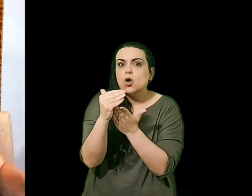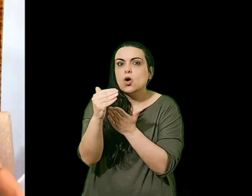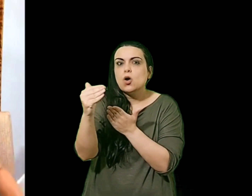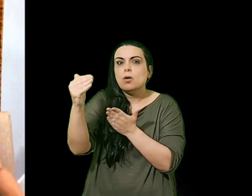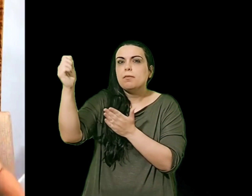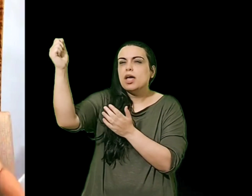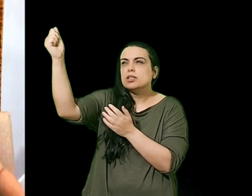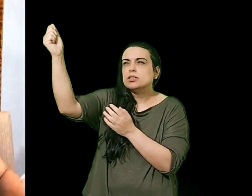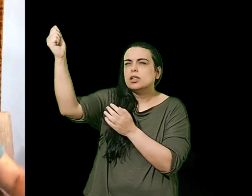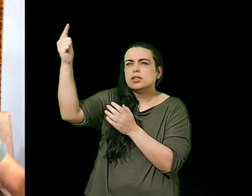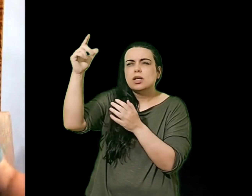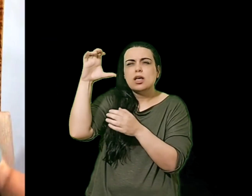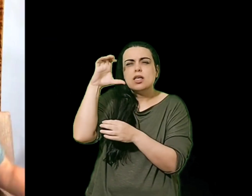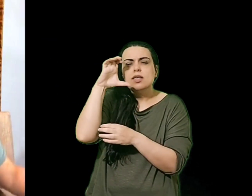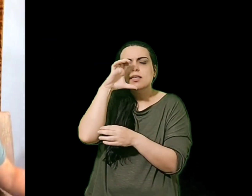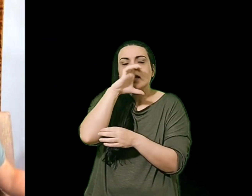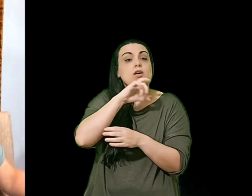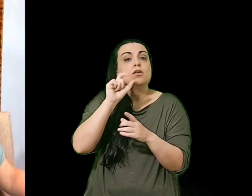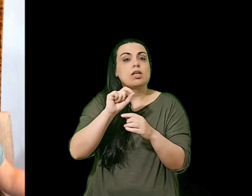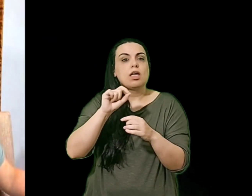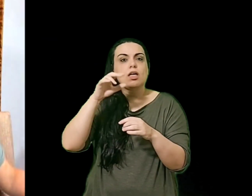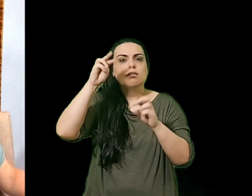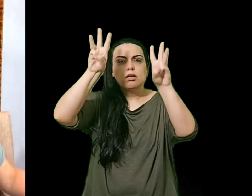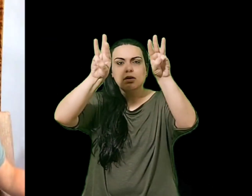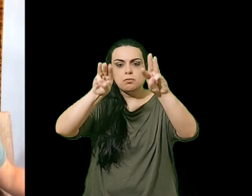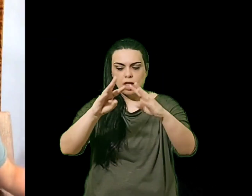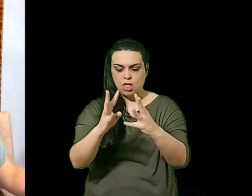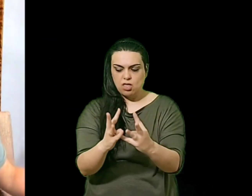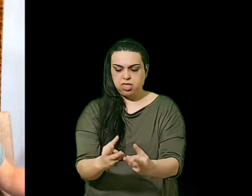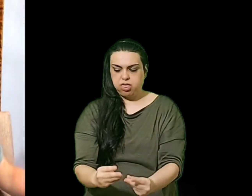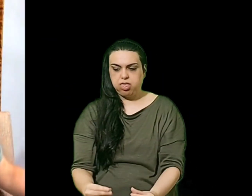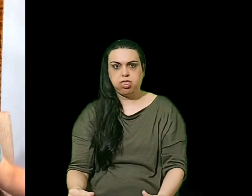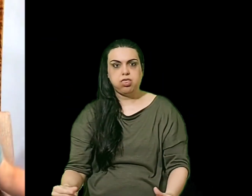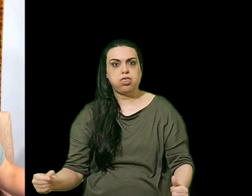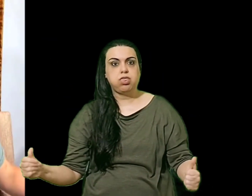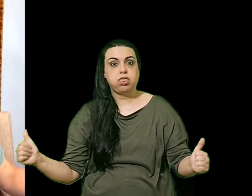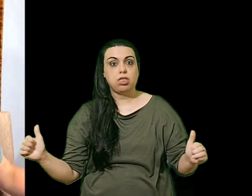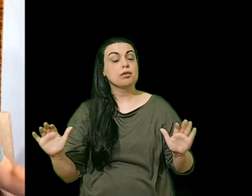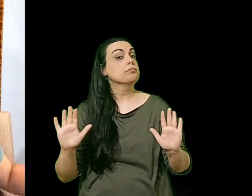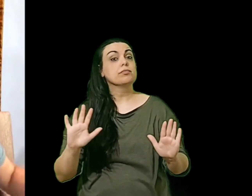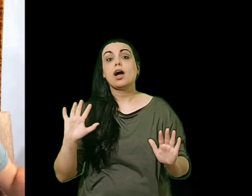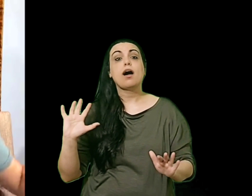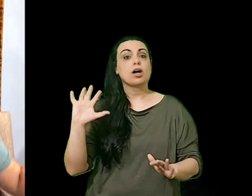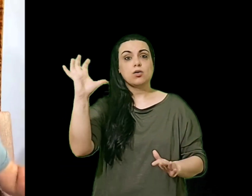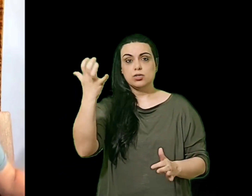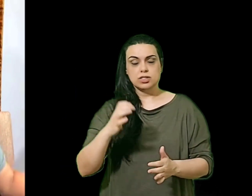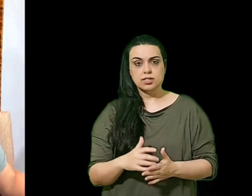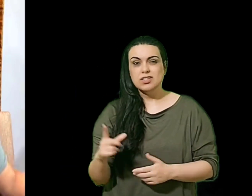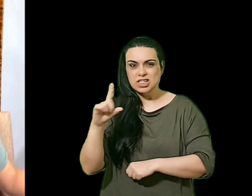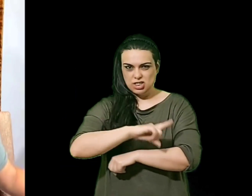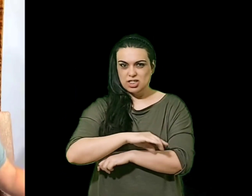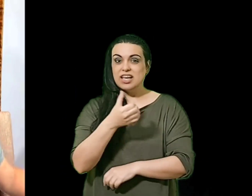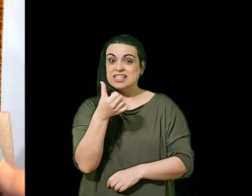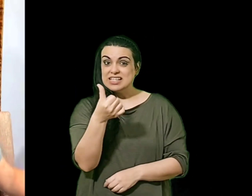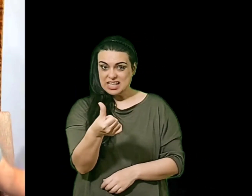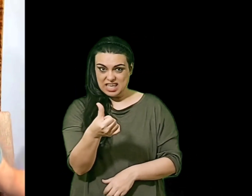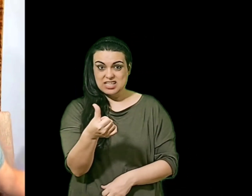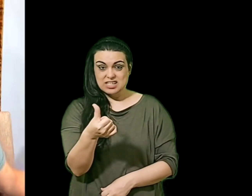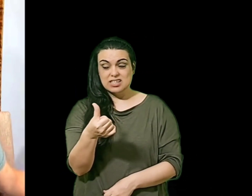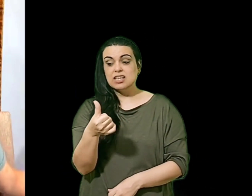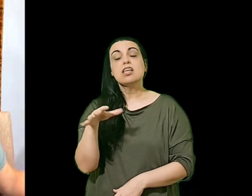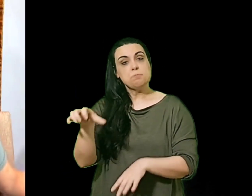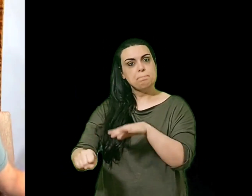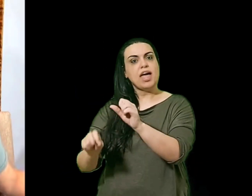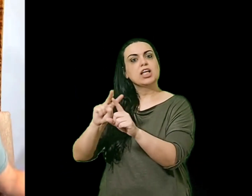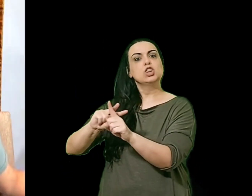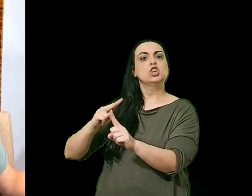aquecendo-se o sol, derretia-se o maná. E aconteceu que no 6º dia, eles colhiam